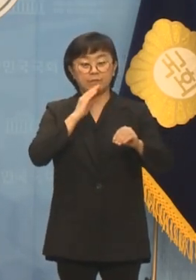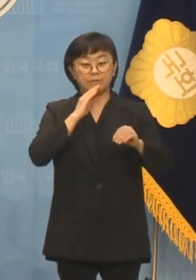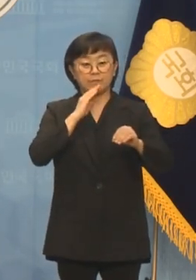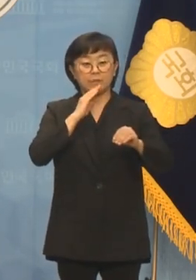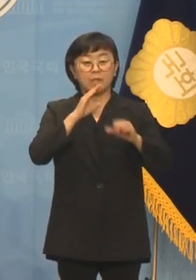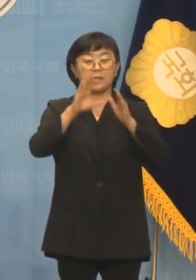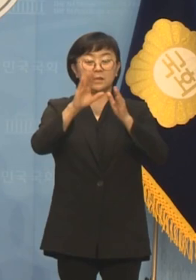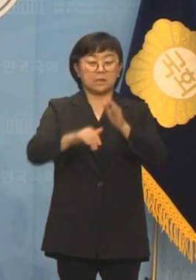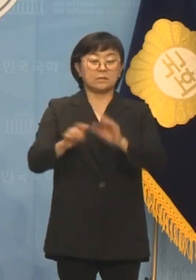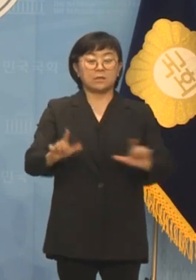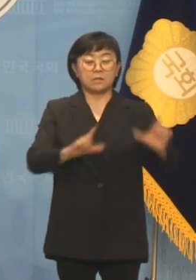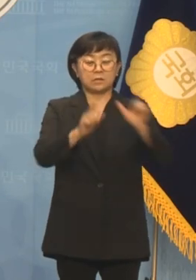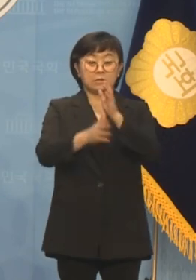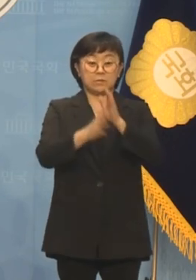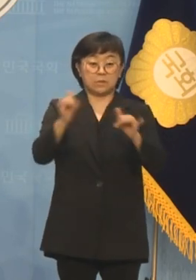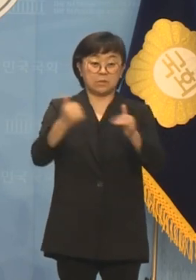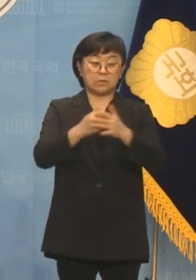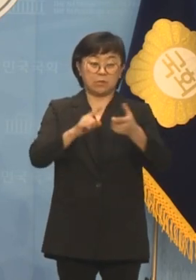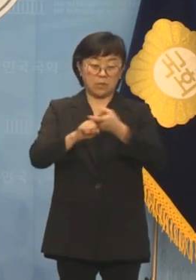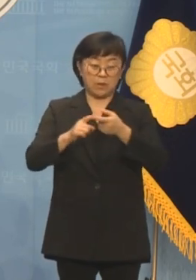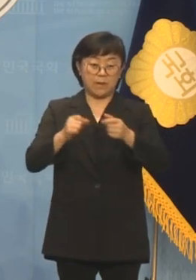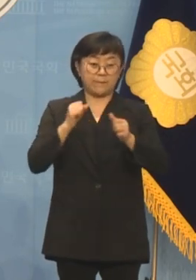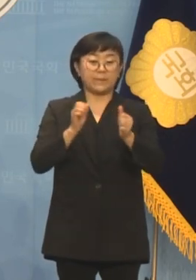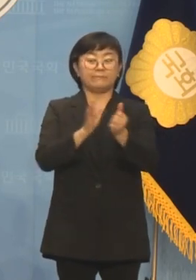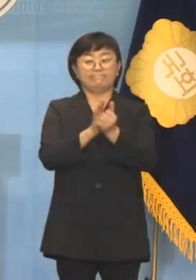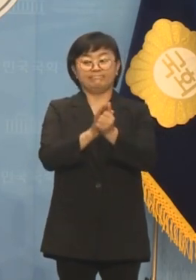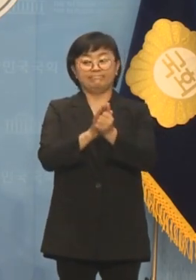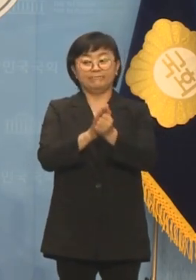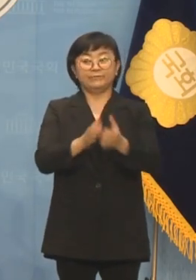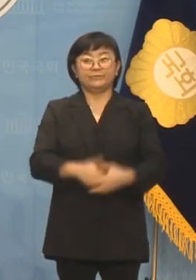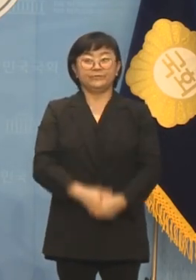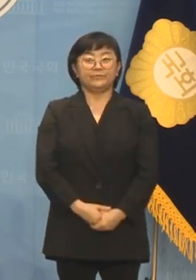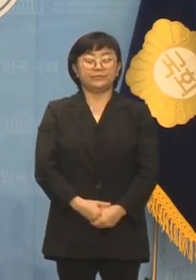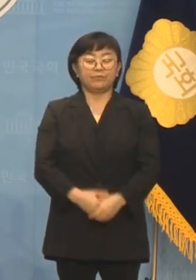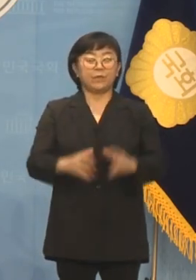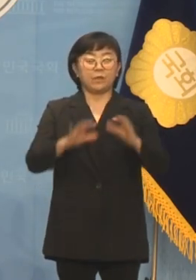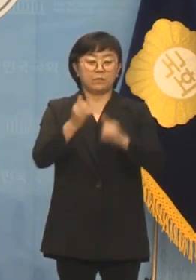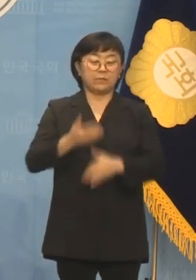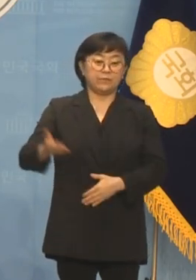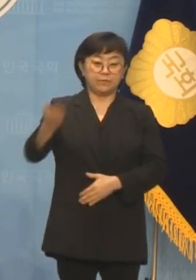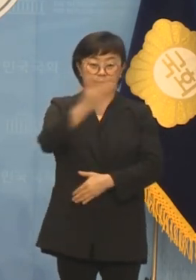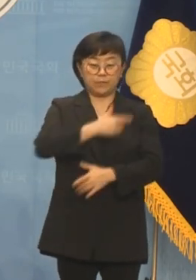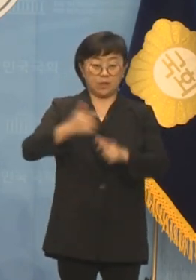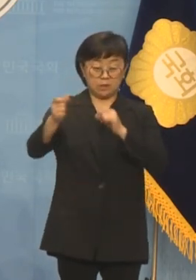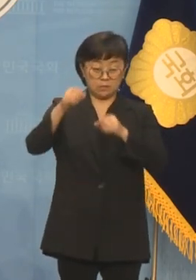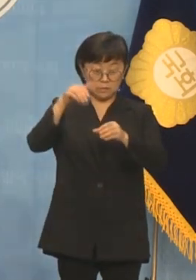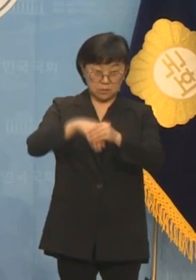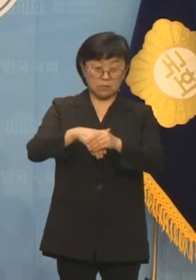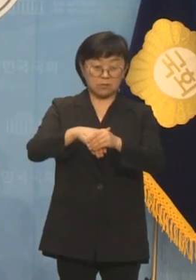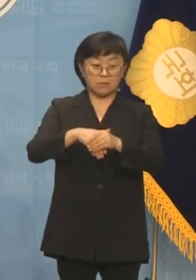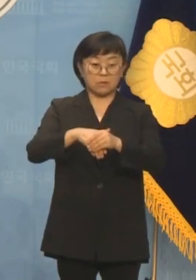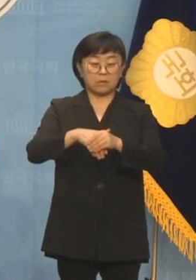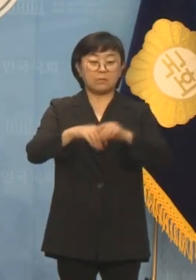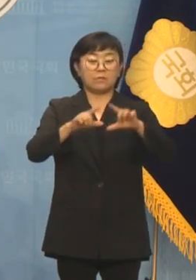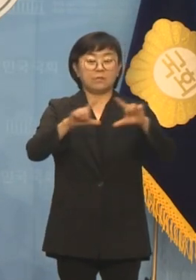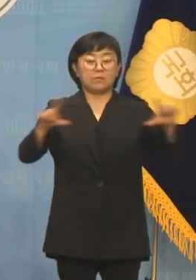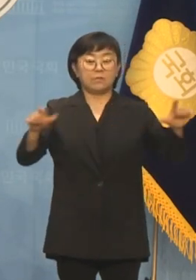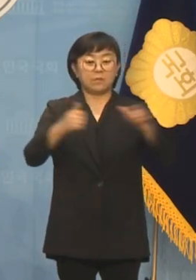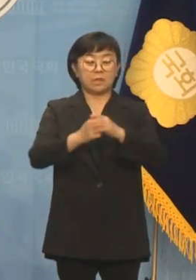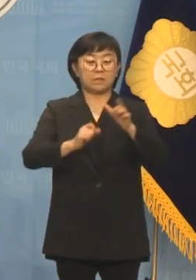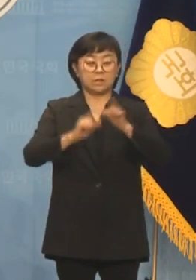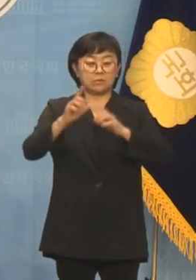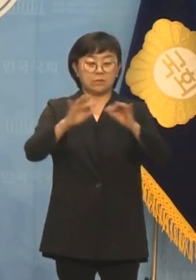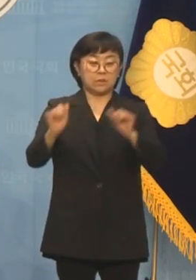동시대를 살아가는 시민으로서 연대하고 함께하겠습니다. 국민 여러분, 다가올 총선은 평범한 다수